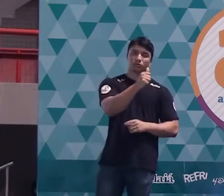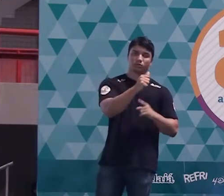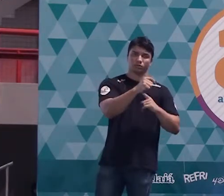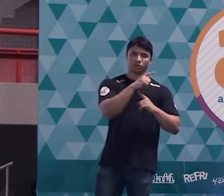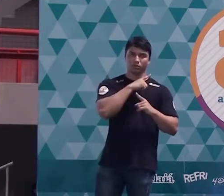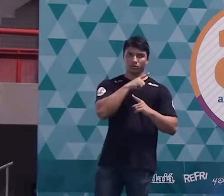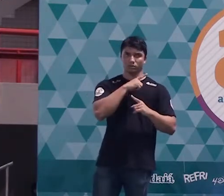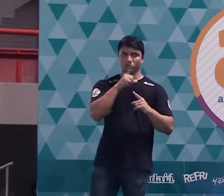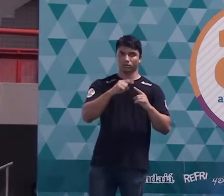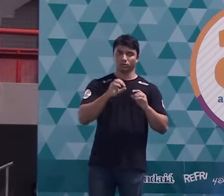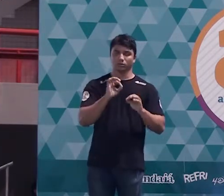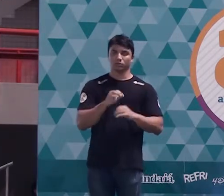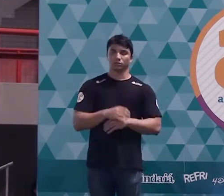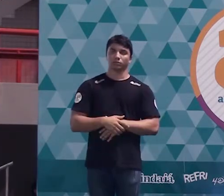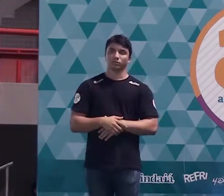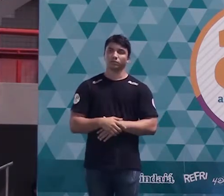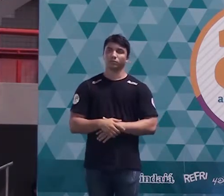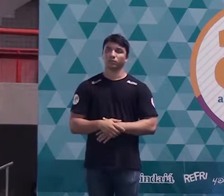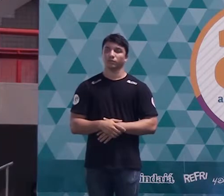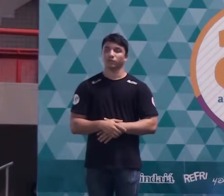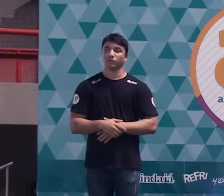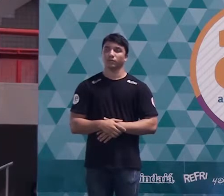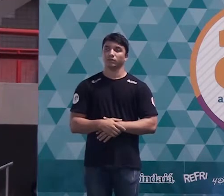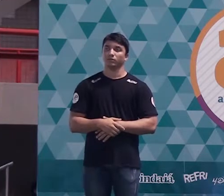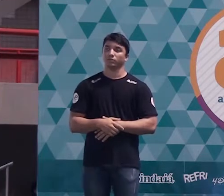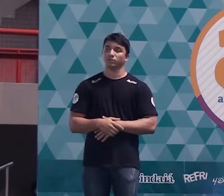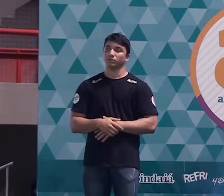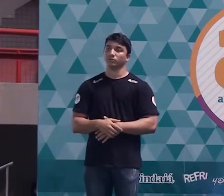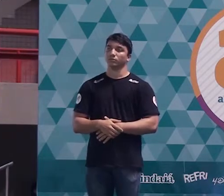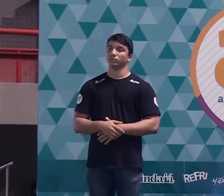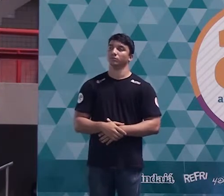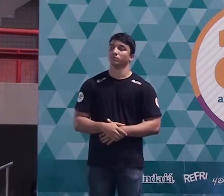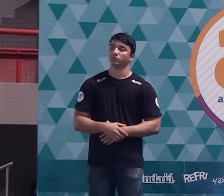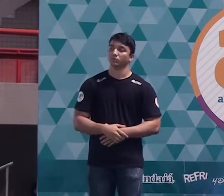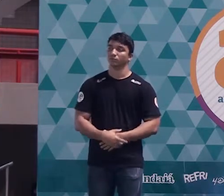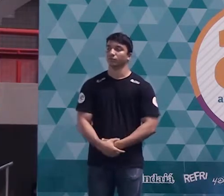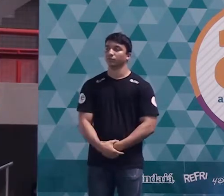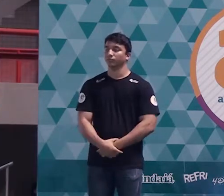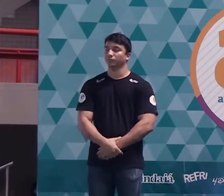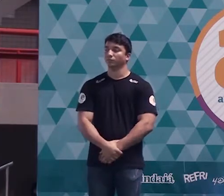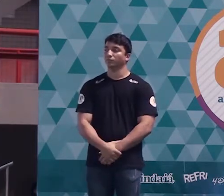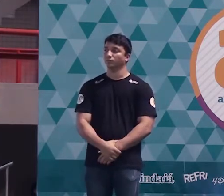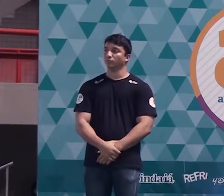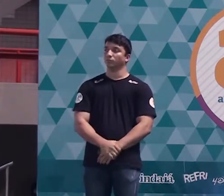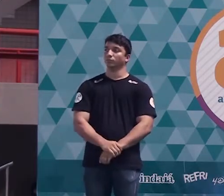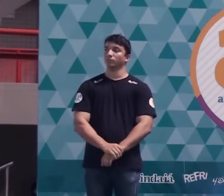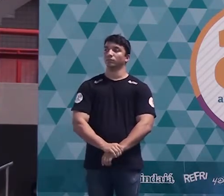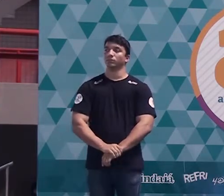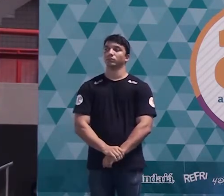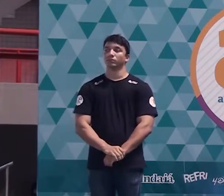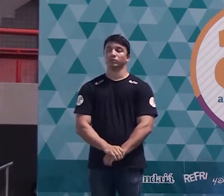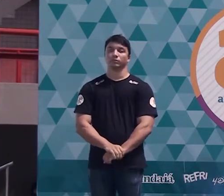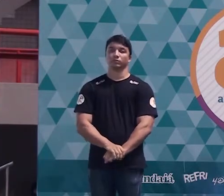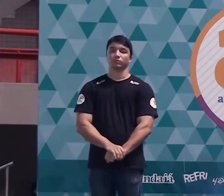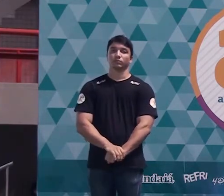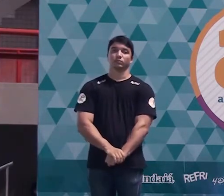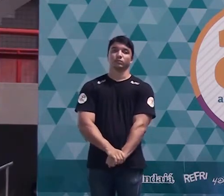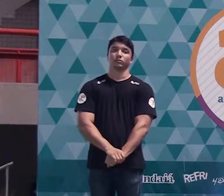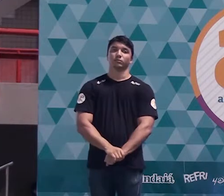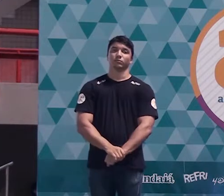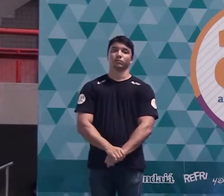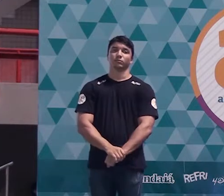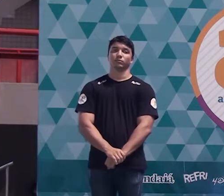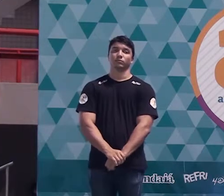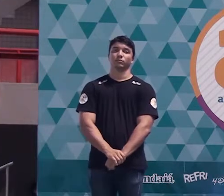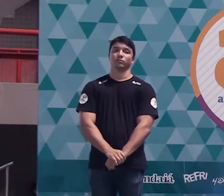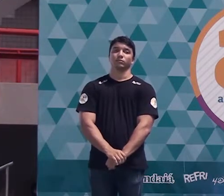unhas. Escrevam aí, faz-se unhas. Olha como vocês já estão aprendendo, já vão ensinar quando